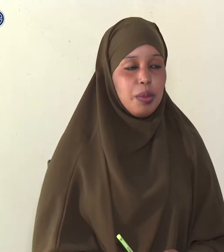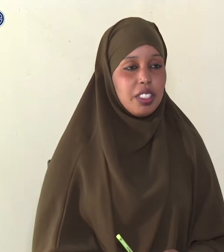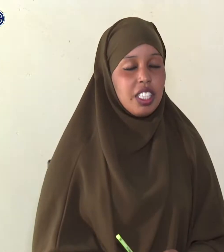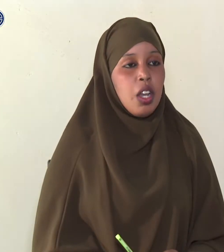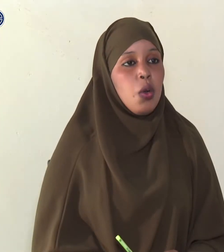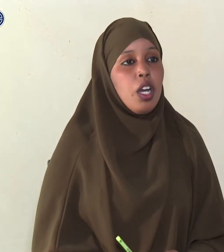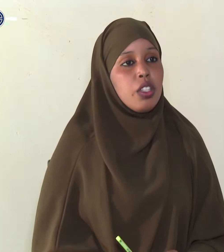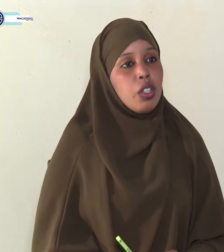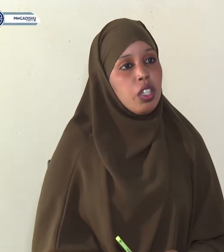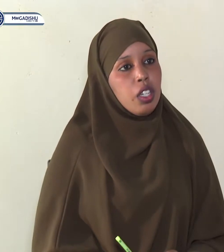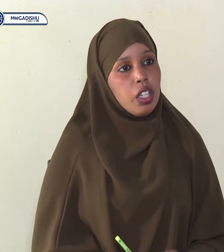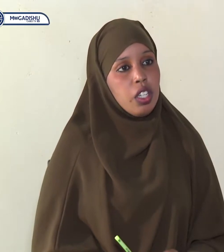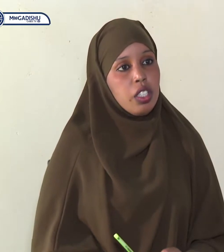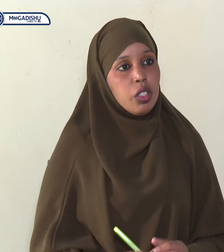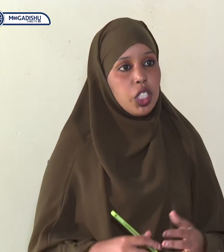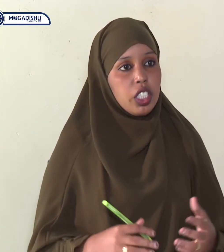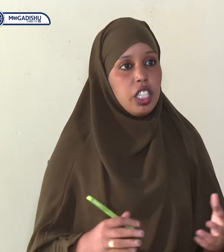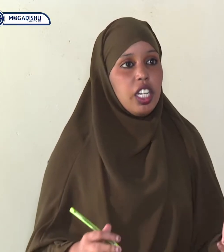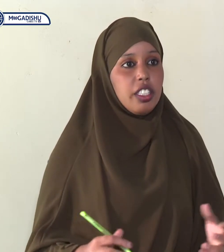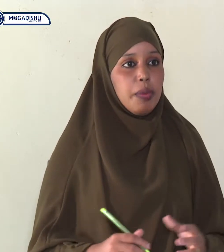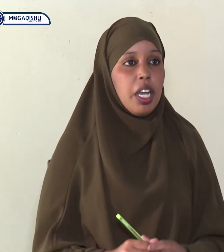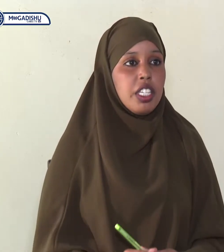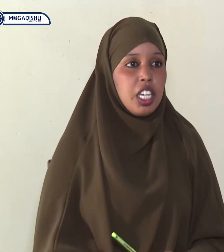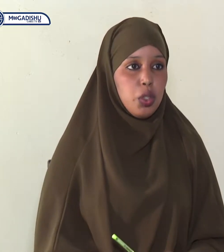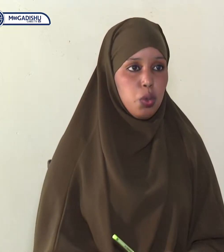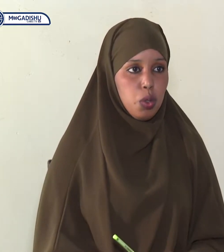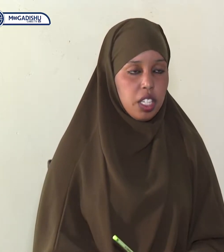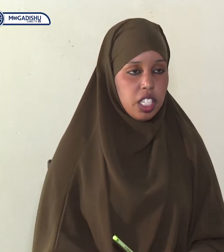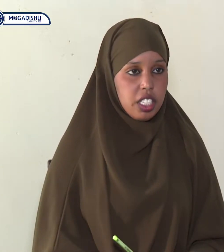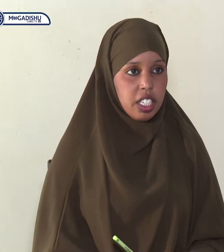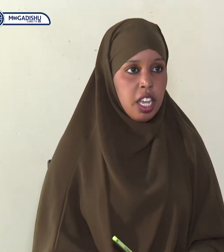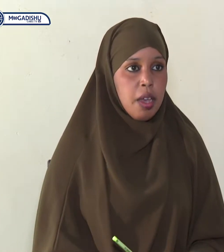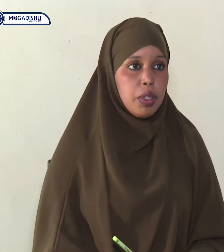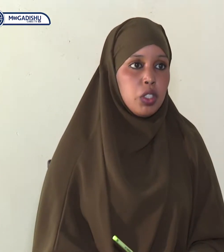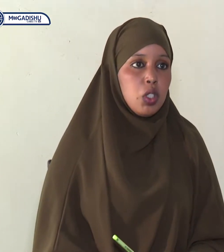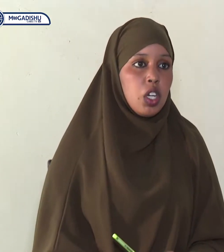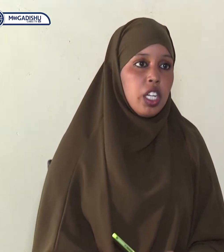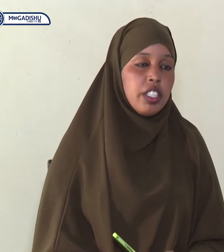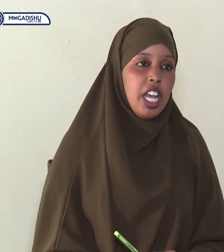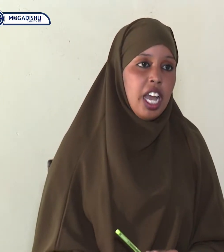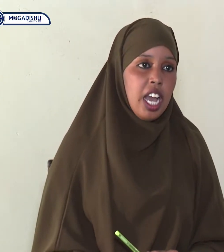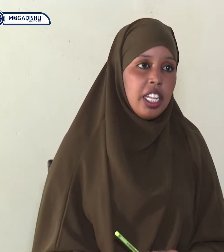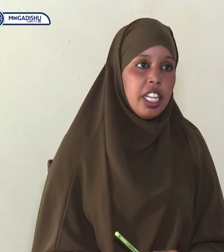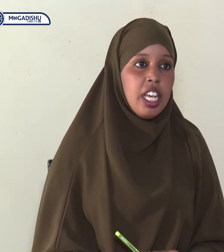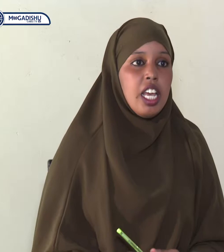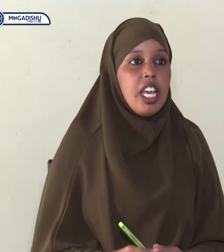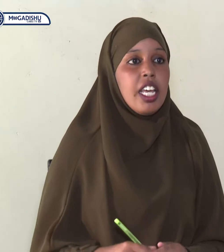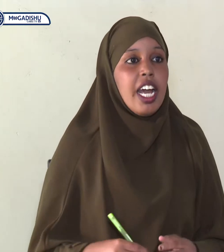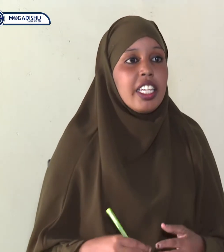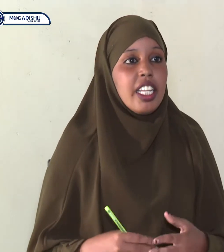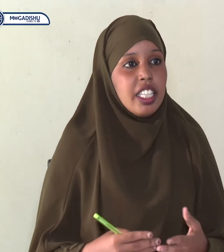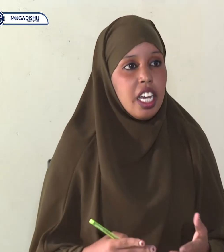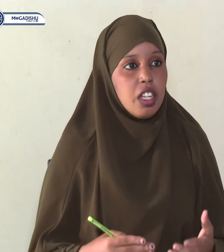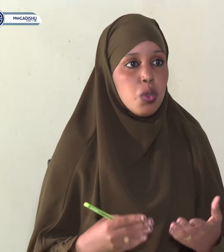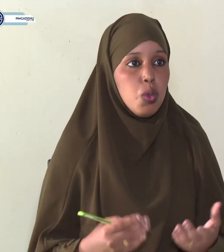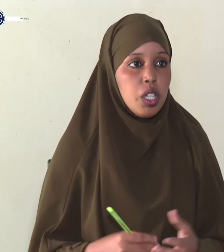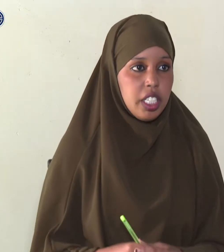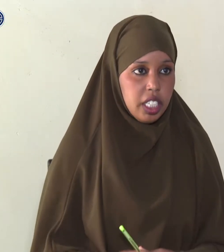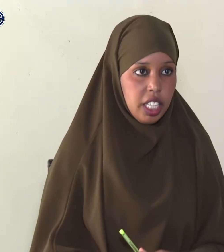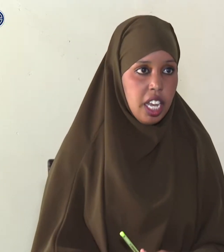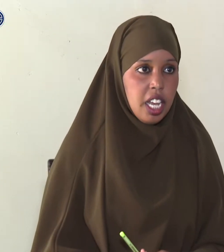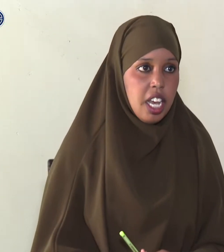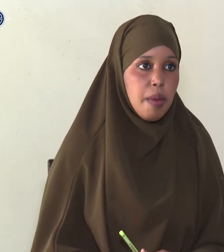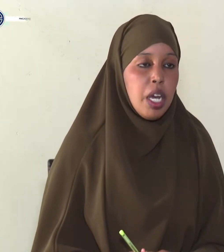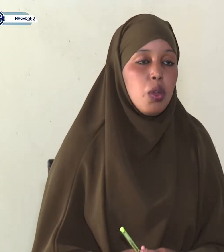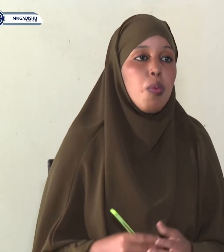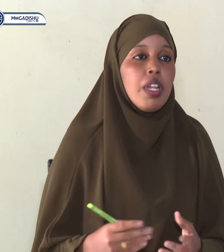aad baad umahadsantaa waxaad inoo sheegtay inaad baahiyo kala duwan u aasaasteen bal sidoo kale tira ahaan ardayda iskuulka